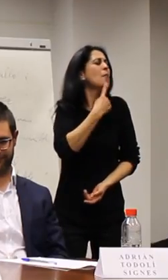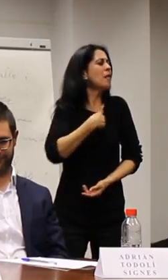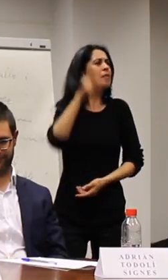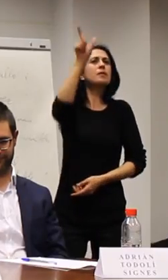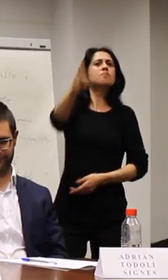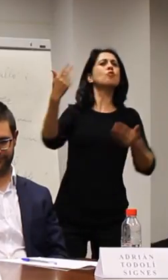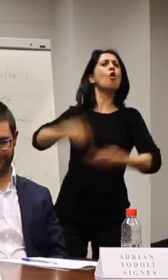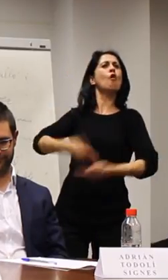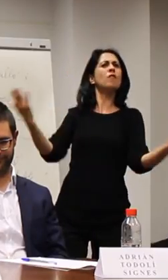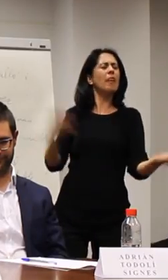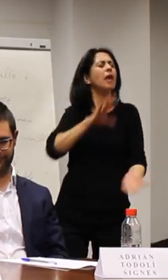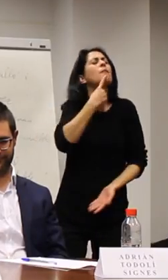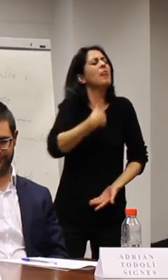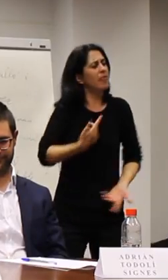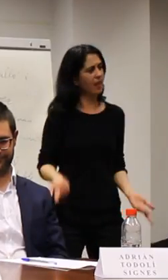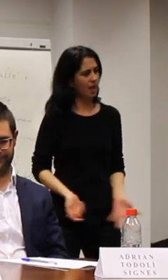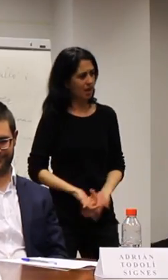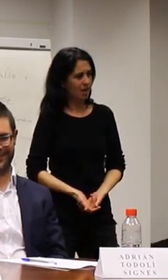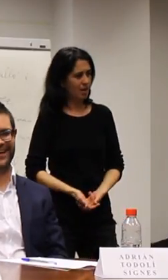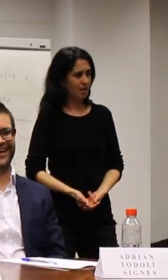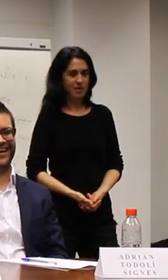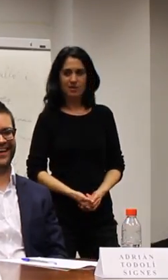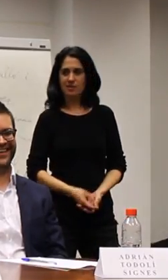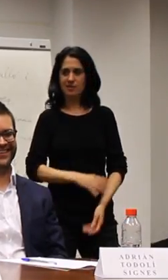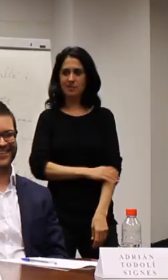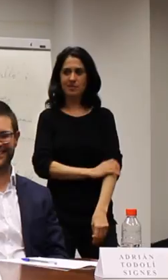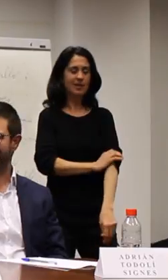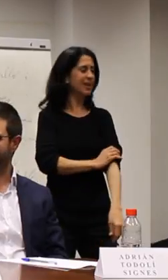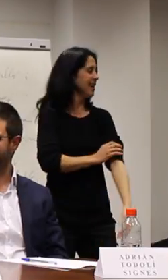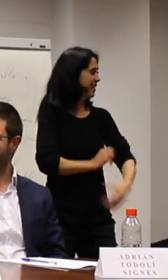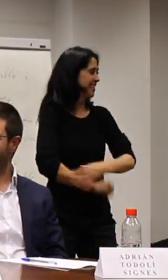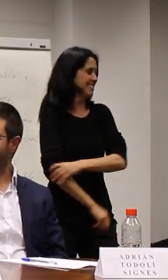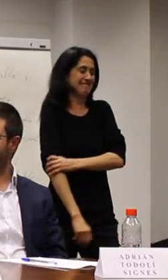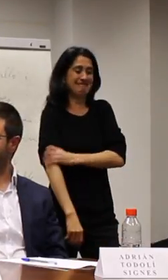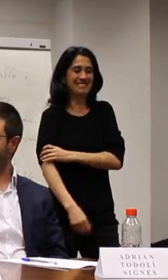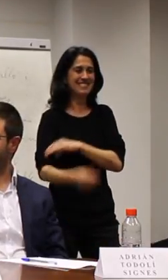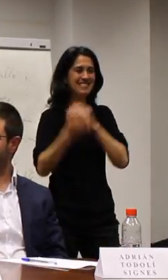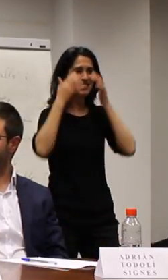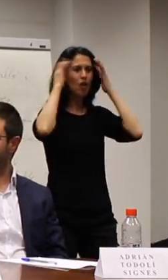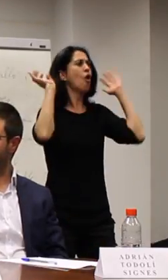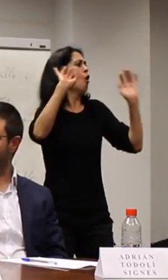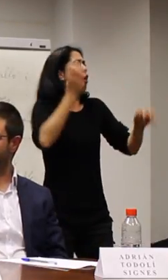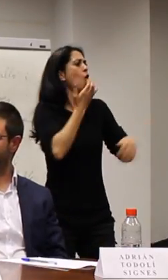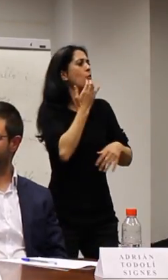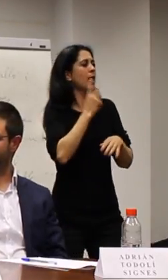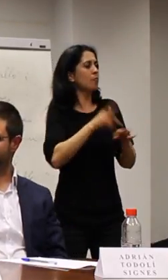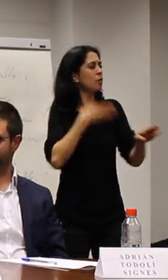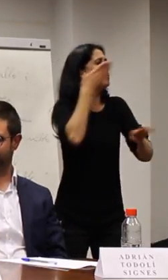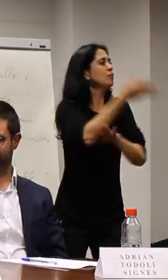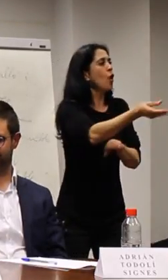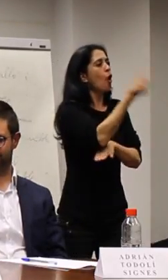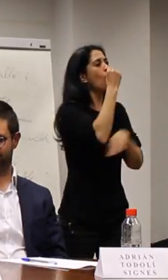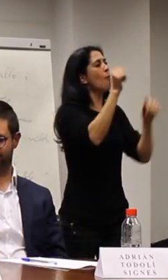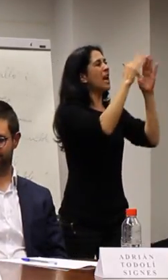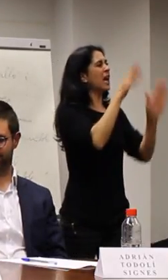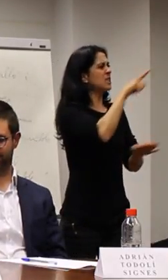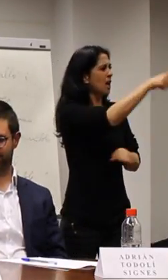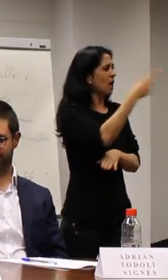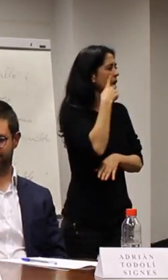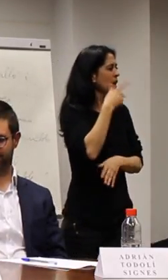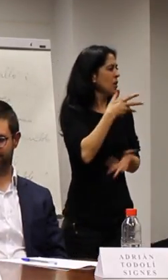fiabilidad? También me lo puedo encontrar en un hotel, pero es más difícil. No nos engañemos. Y si me encuentro con un envenenador de alimentos, de